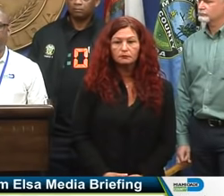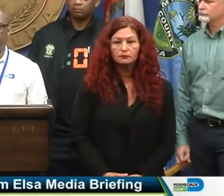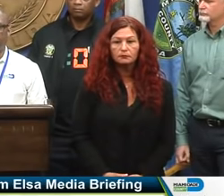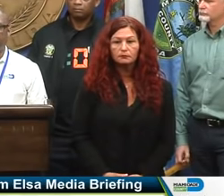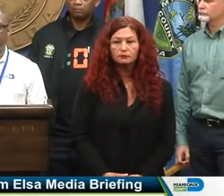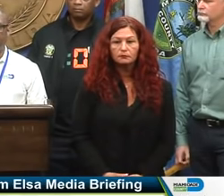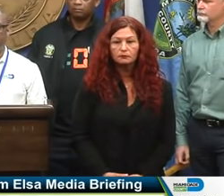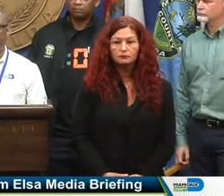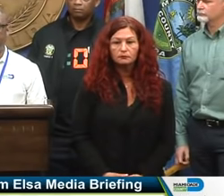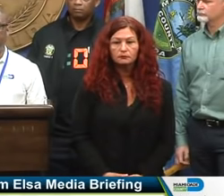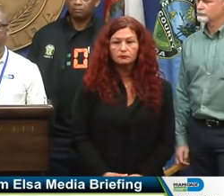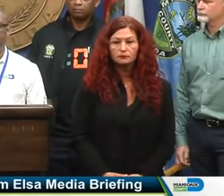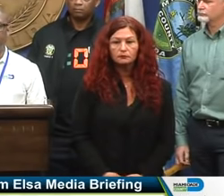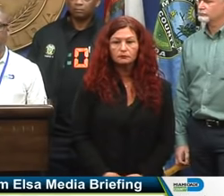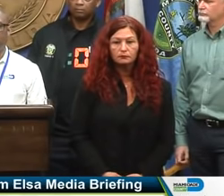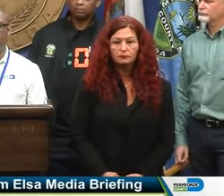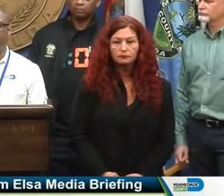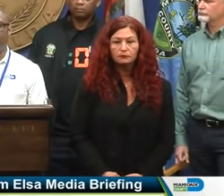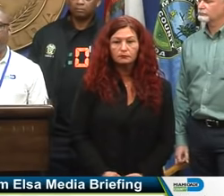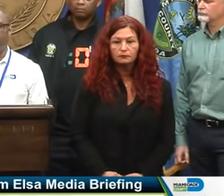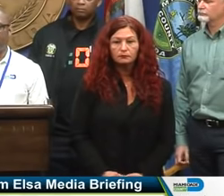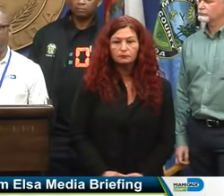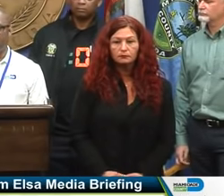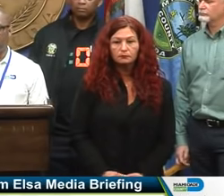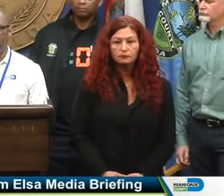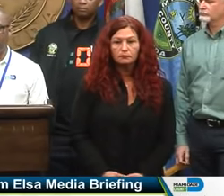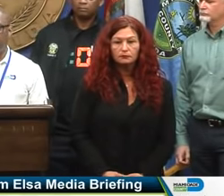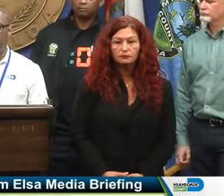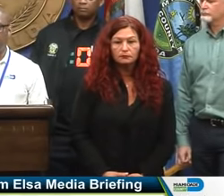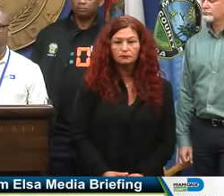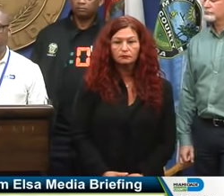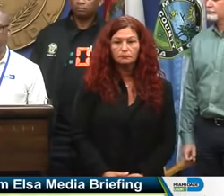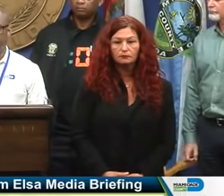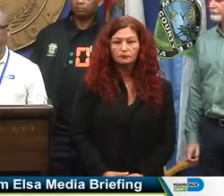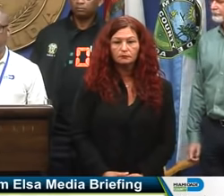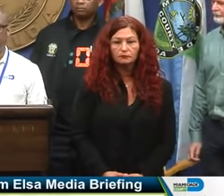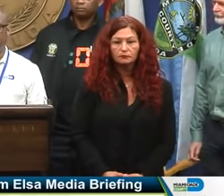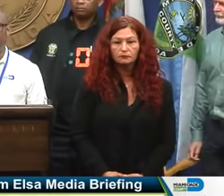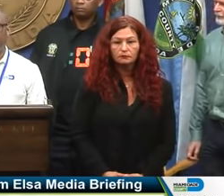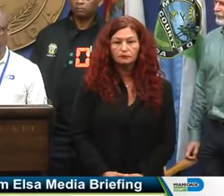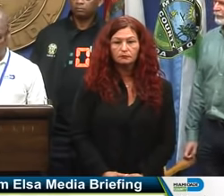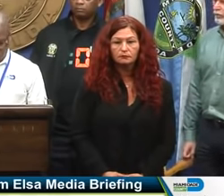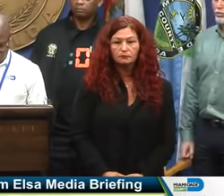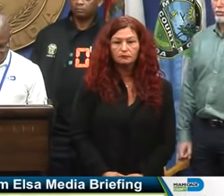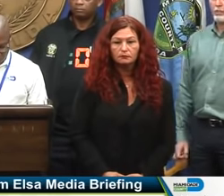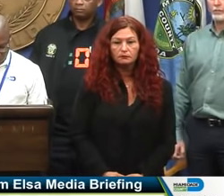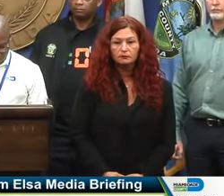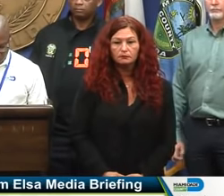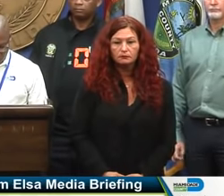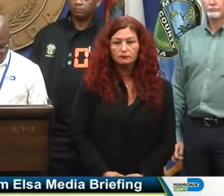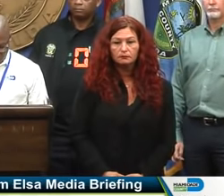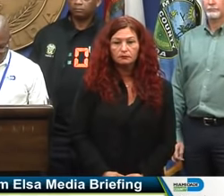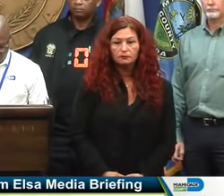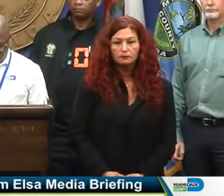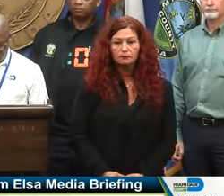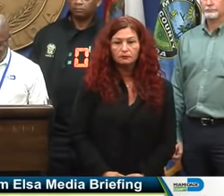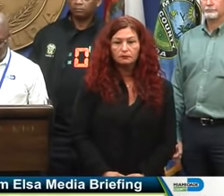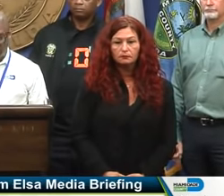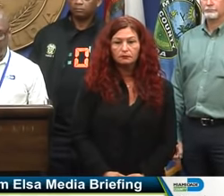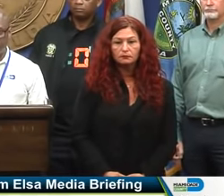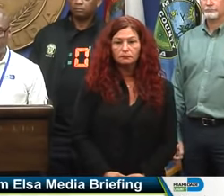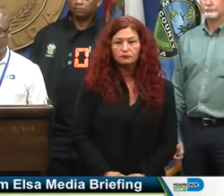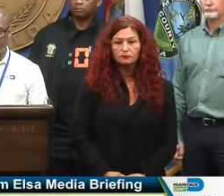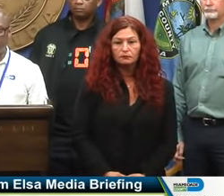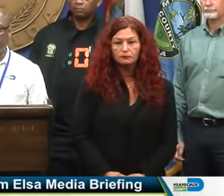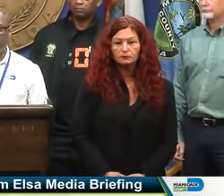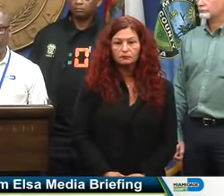ça capable passer dans Miami-Dade konya, capable gen gros la pluie d'ici fin journée avec journée demain. Pour le moment,